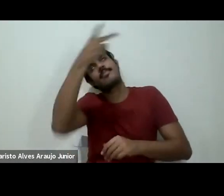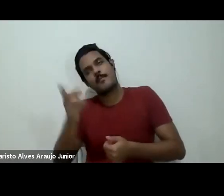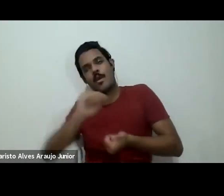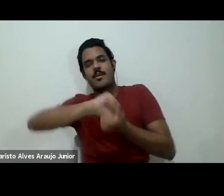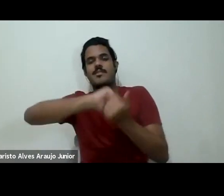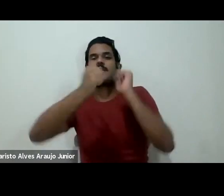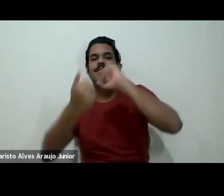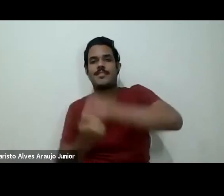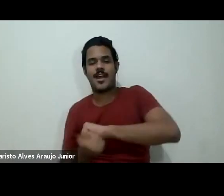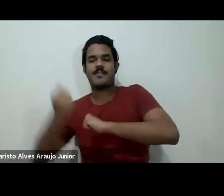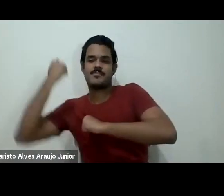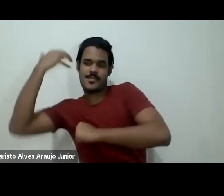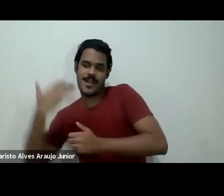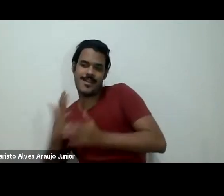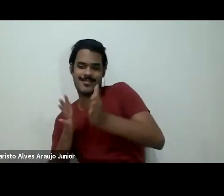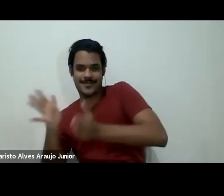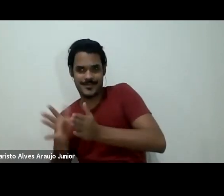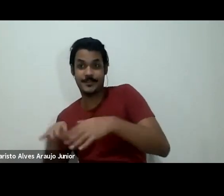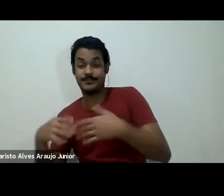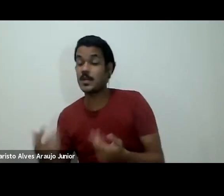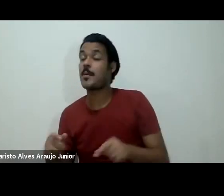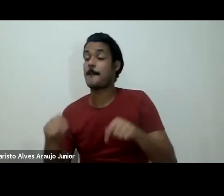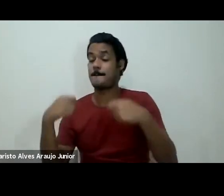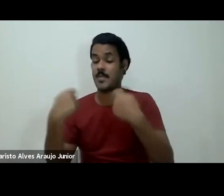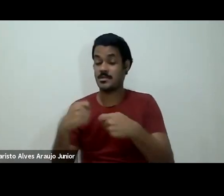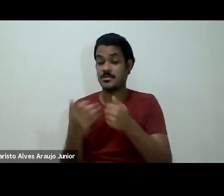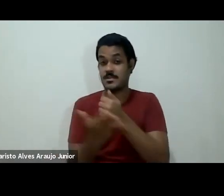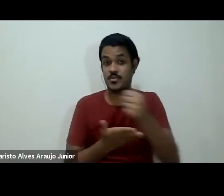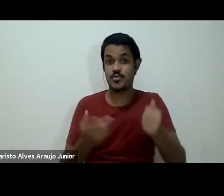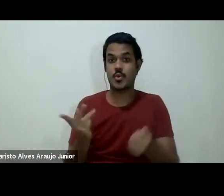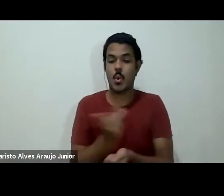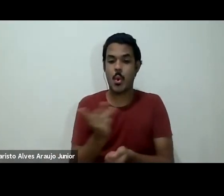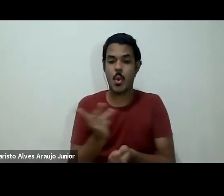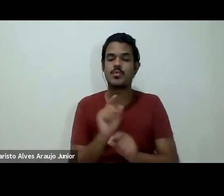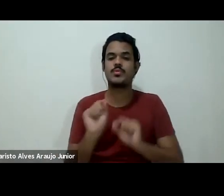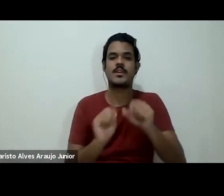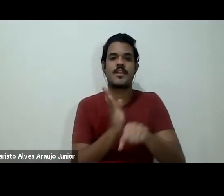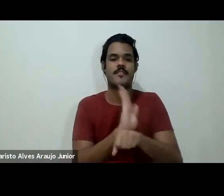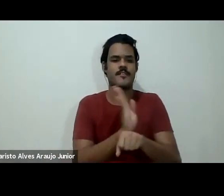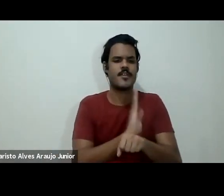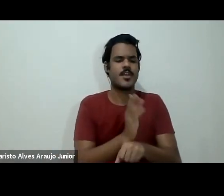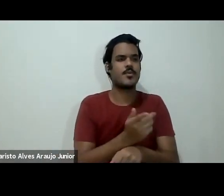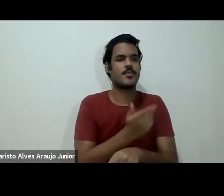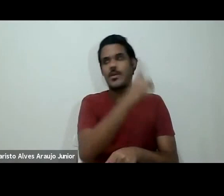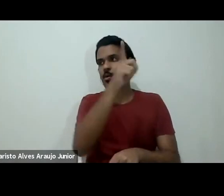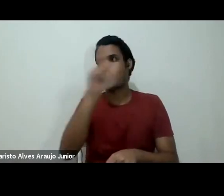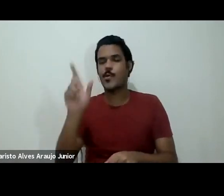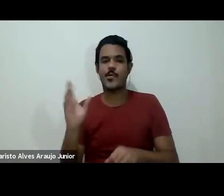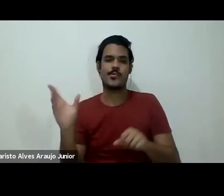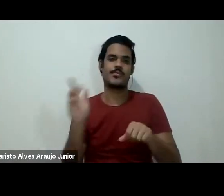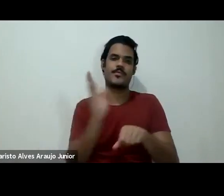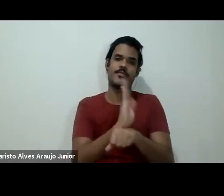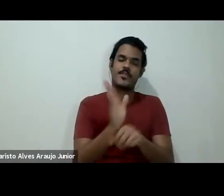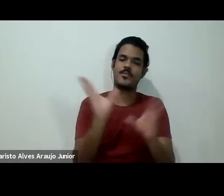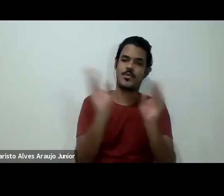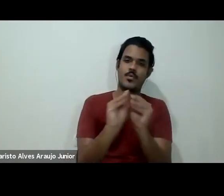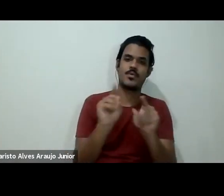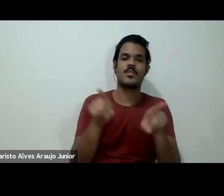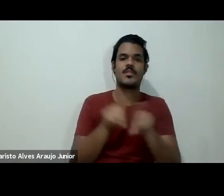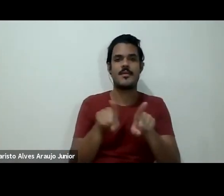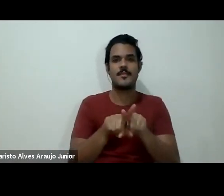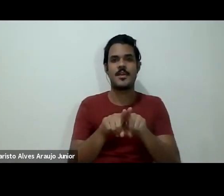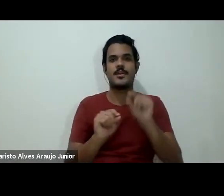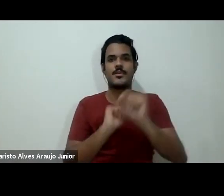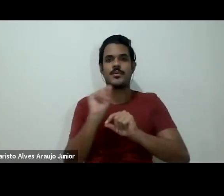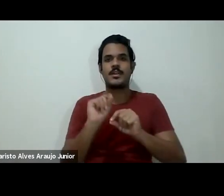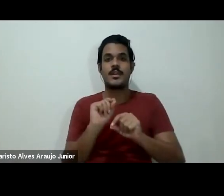juntas essa acessibilidade. E me interesso muito que nos próximos filmes, nos próximos curtas, a gente já possa fazer em